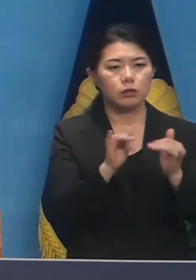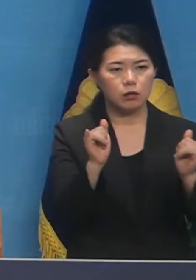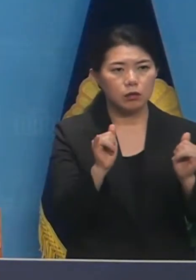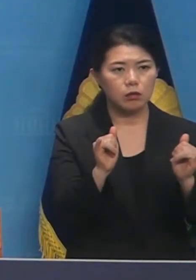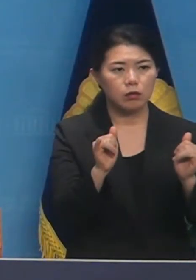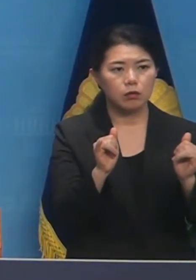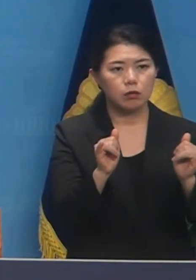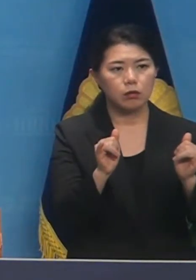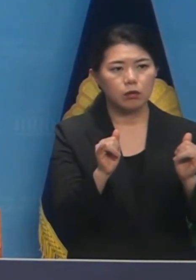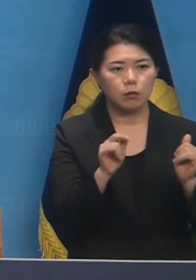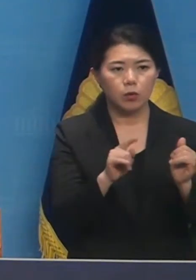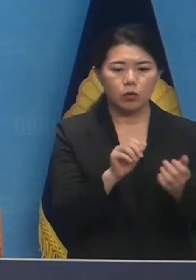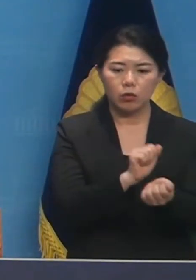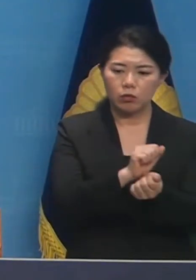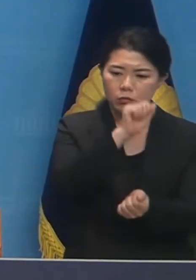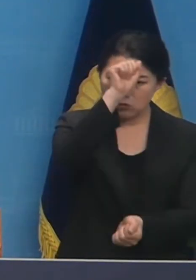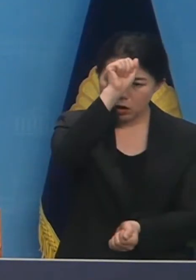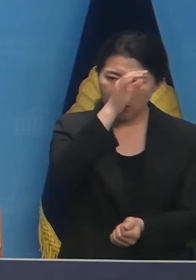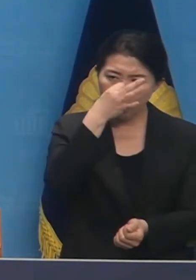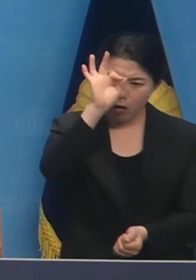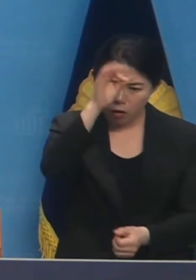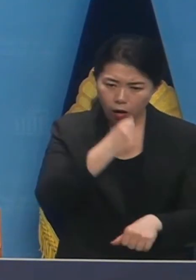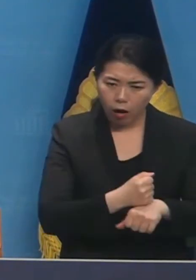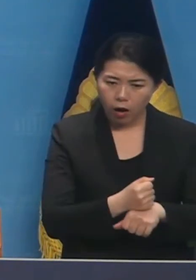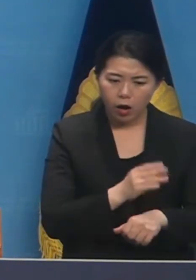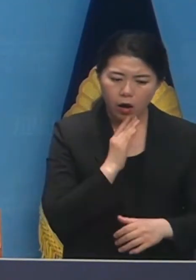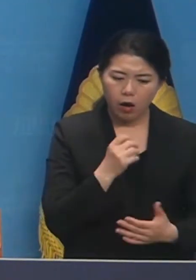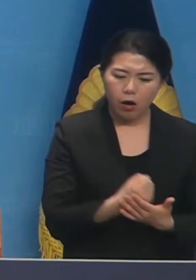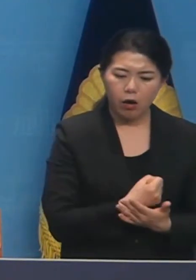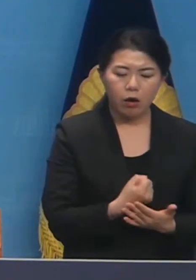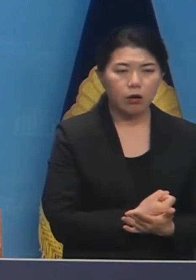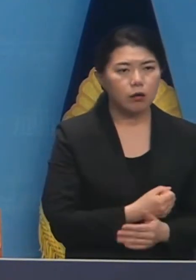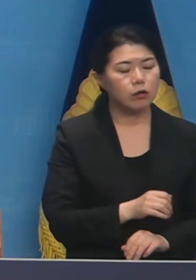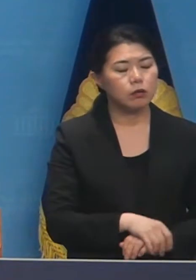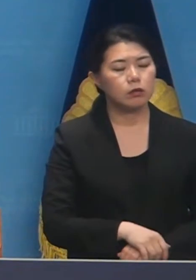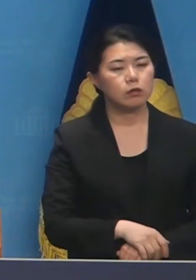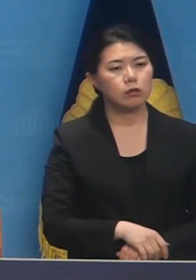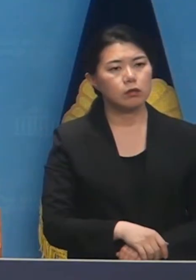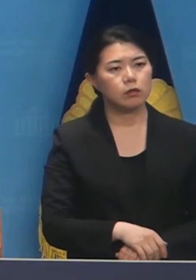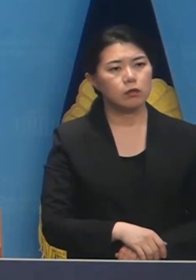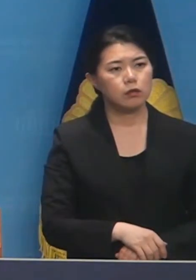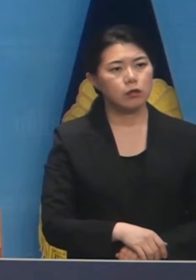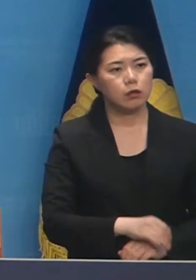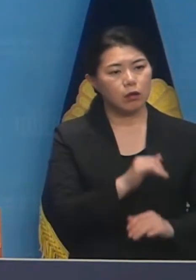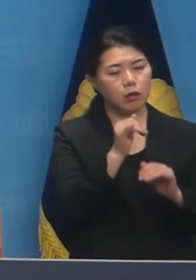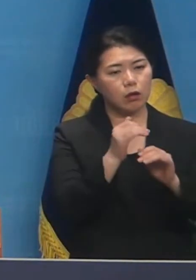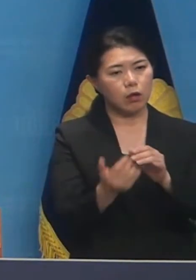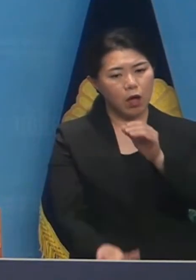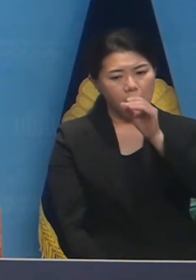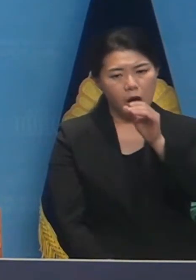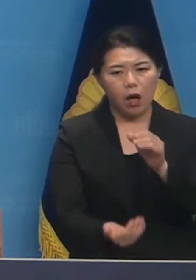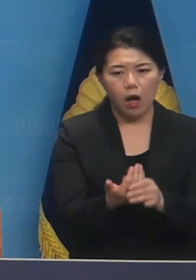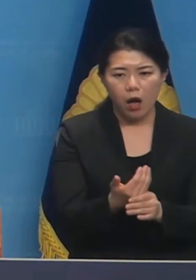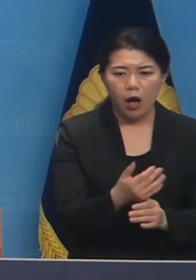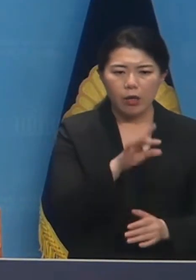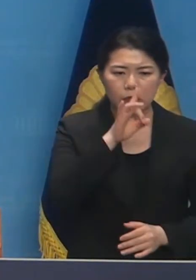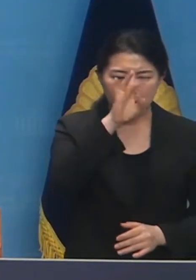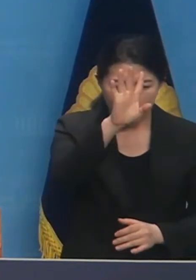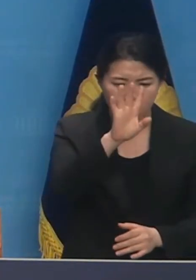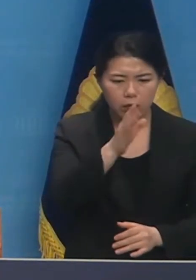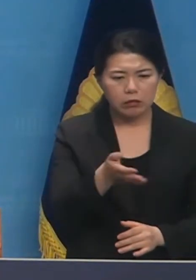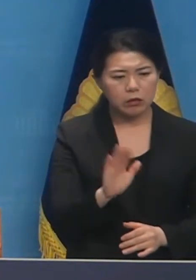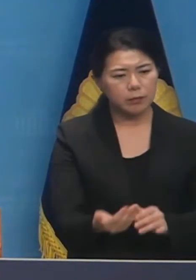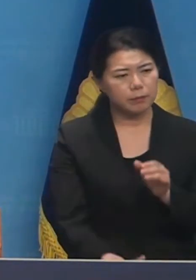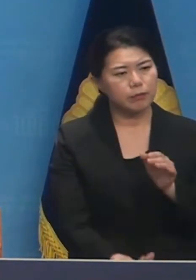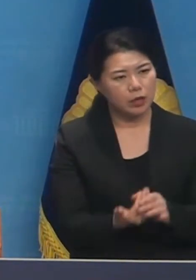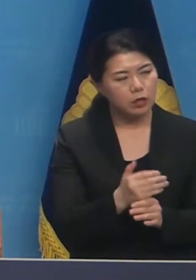판사가 역장을 가을가을 보면서 너무나 안타깝게 생각합니다. 있었어야 되지 말아야 될 일이 지금 벌어졌고,